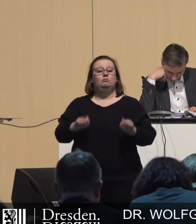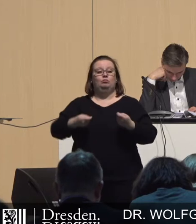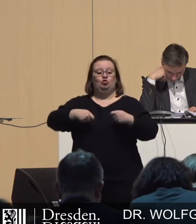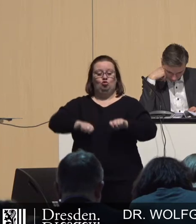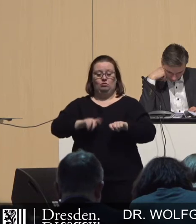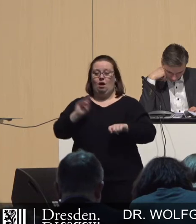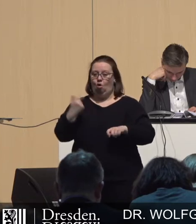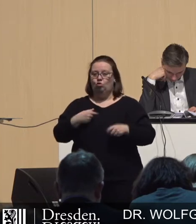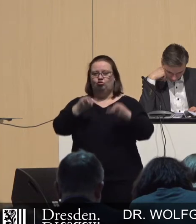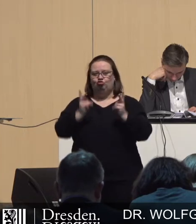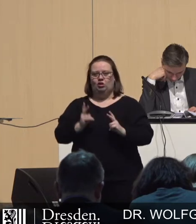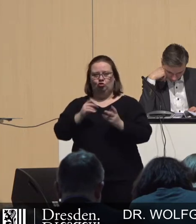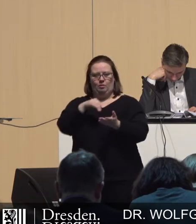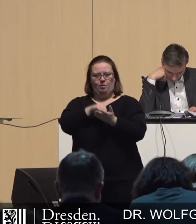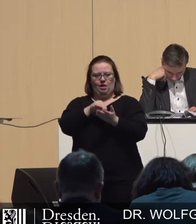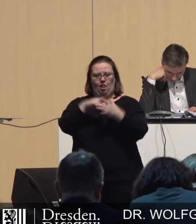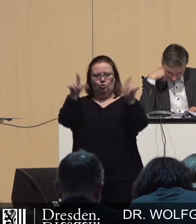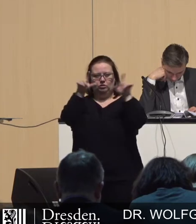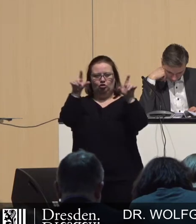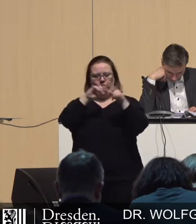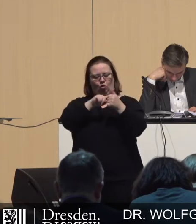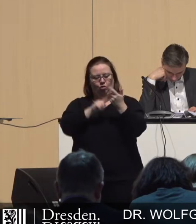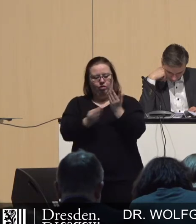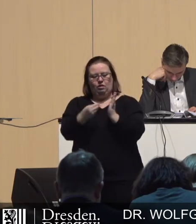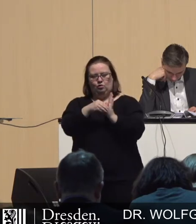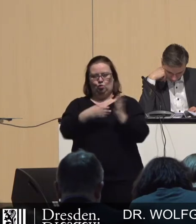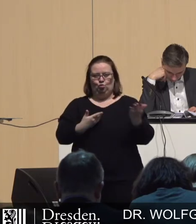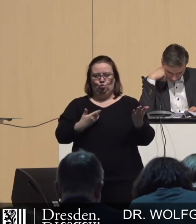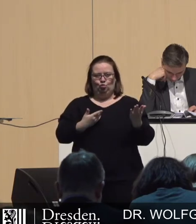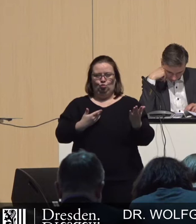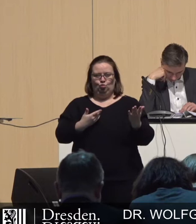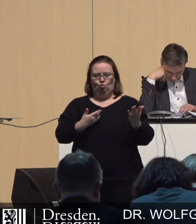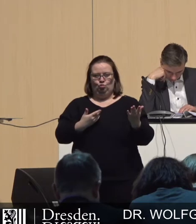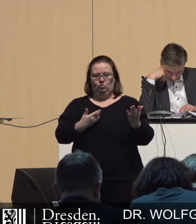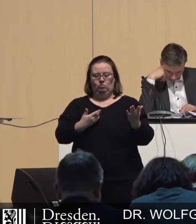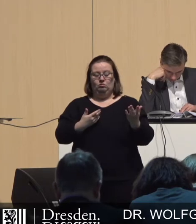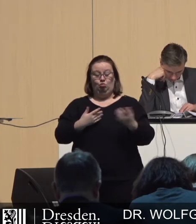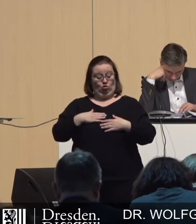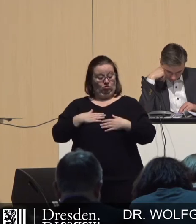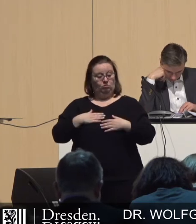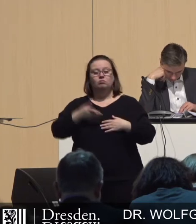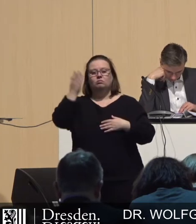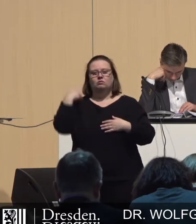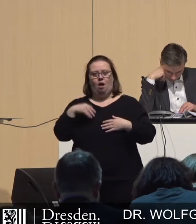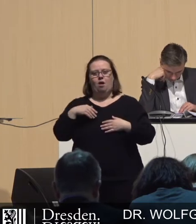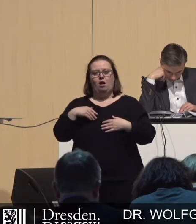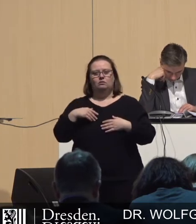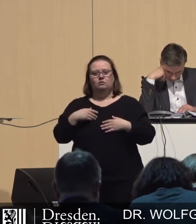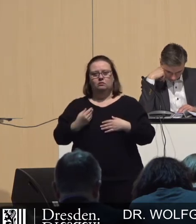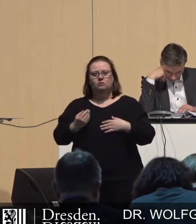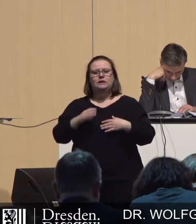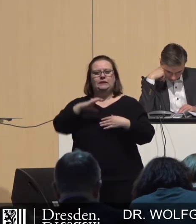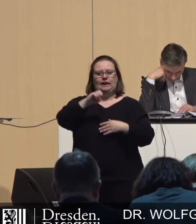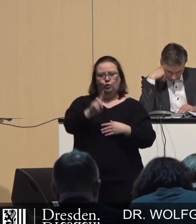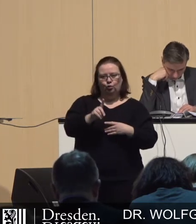städtischen Beteiligungsgesellschaften ausdrücklich benannt und einbezogen. Mit uns haben sich damals dazu explizit